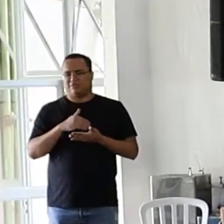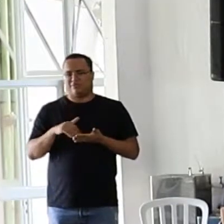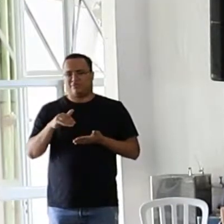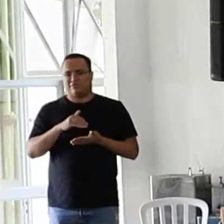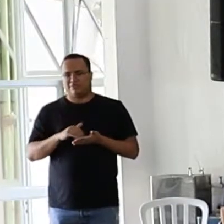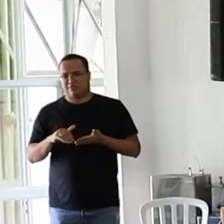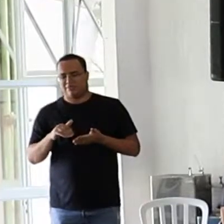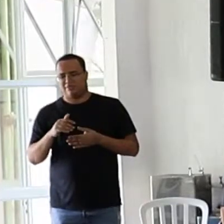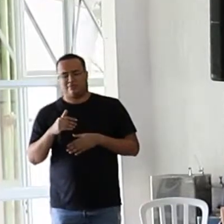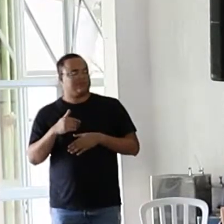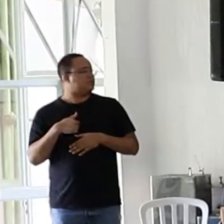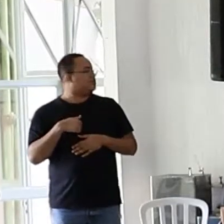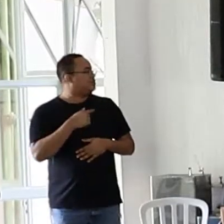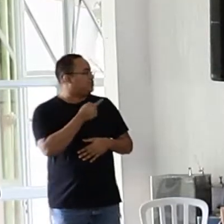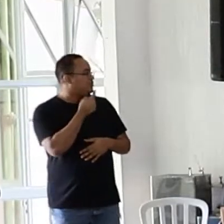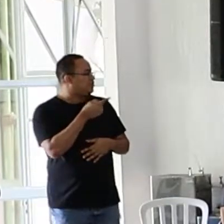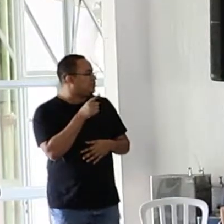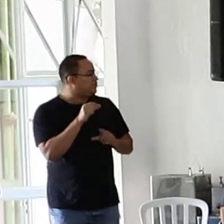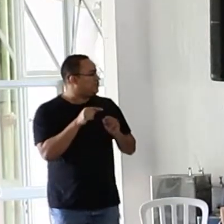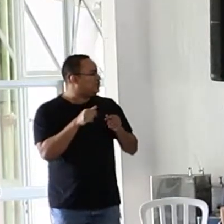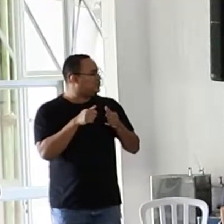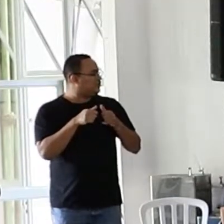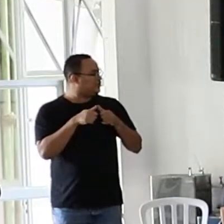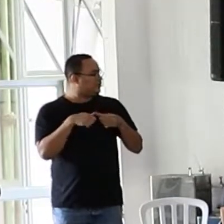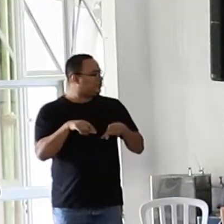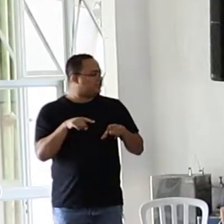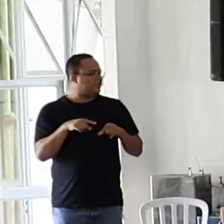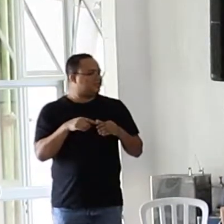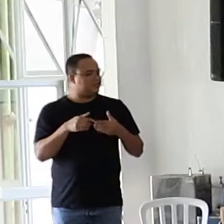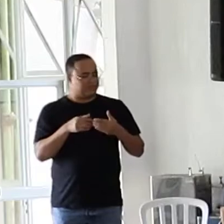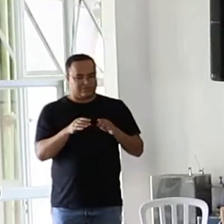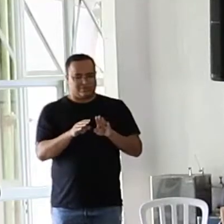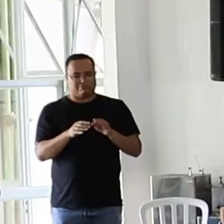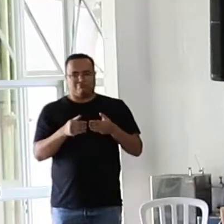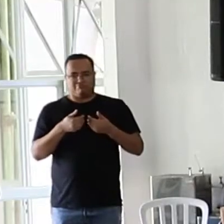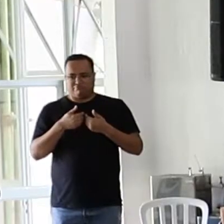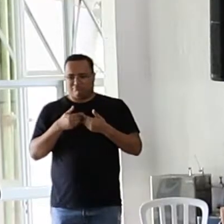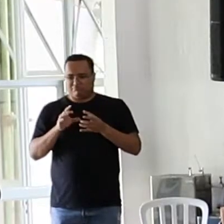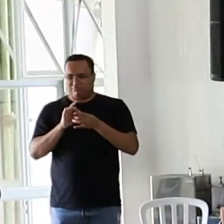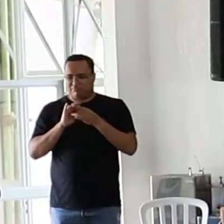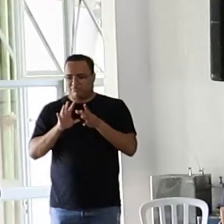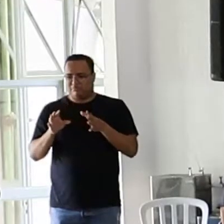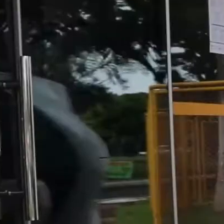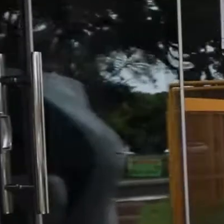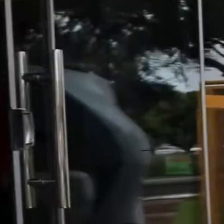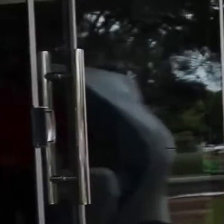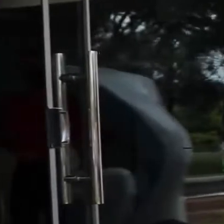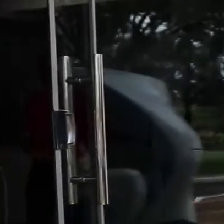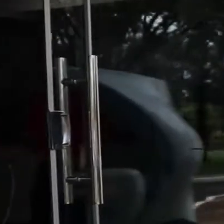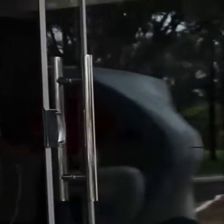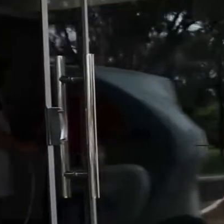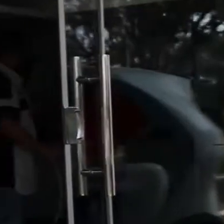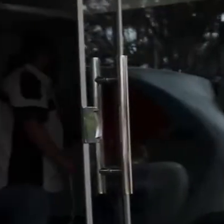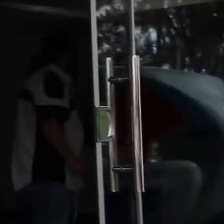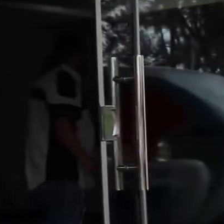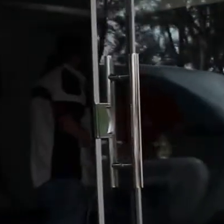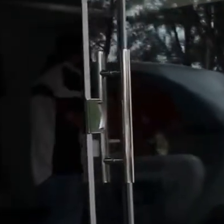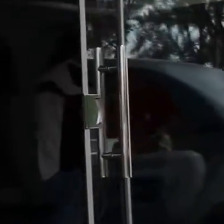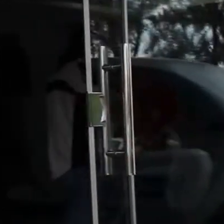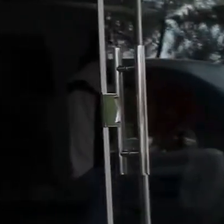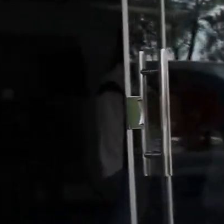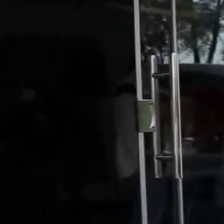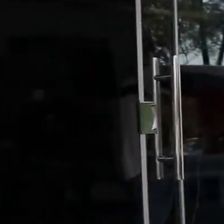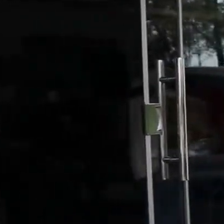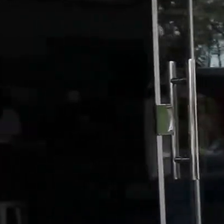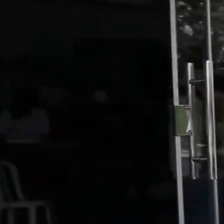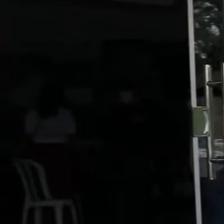ele está com as portas abertas para você o pessoal da codesi e quando você solicitou